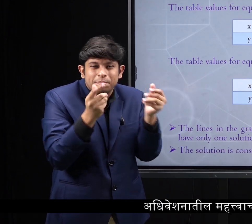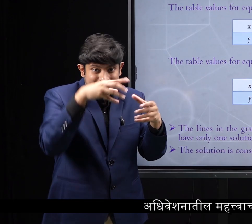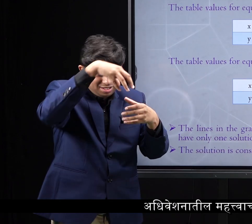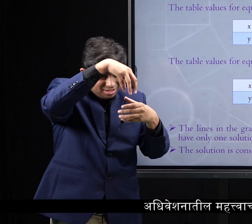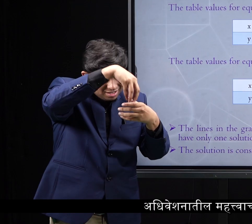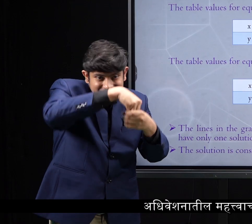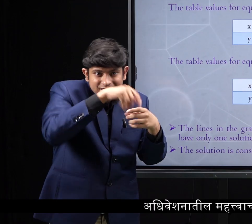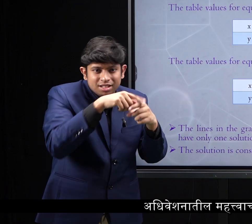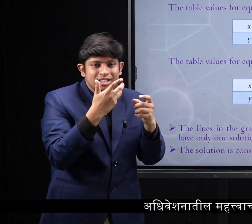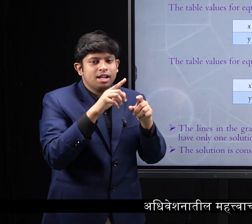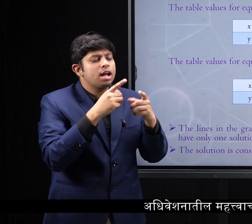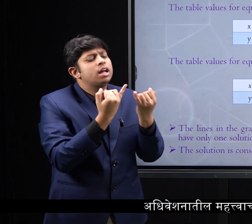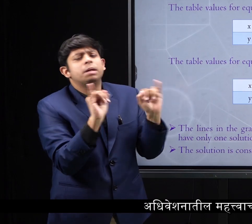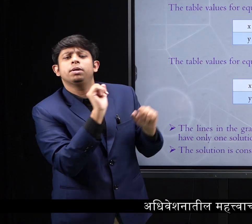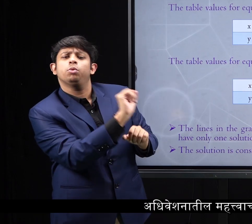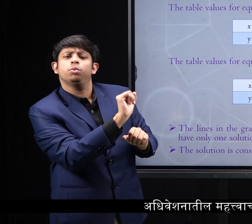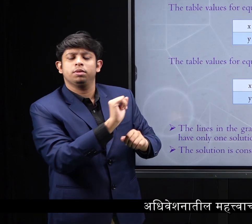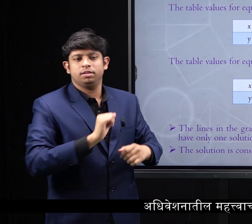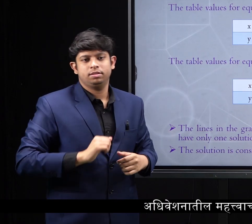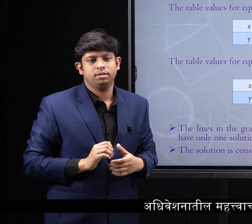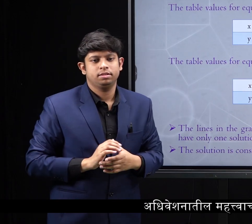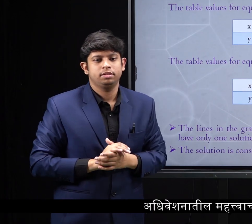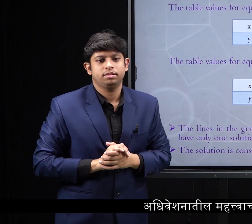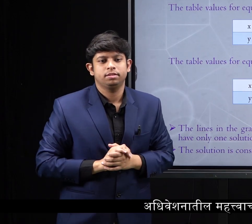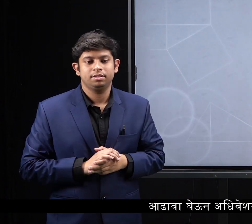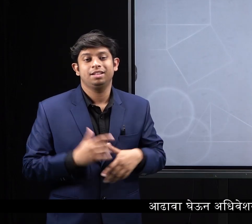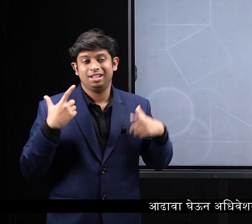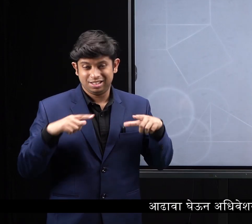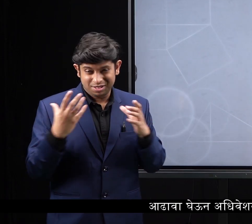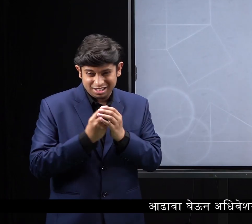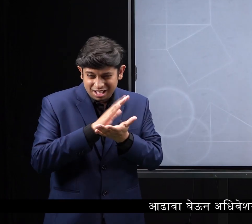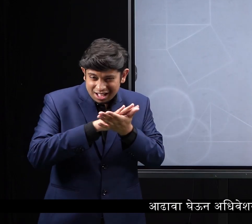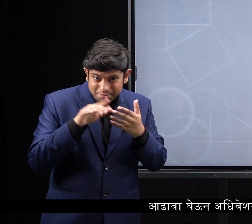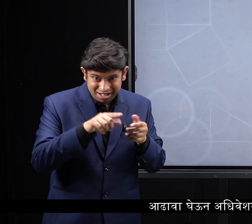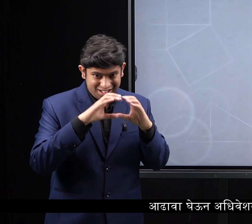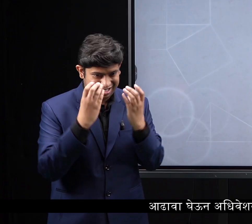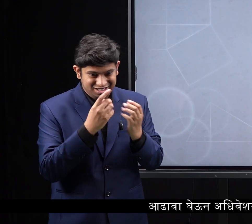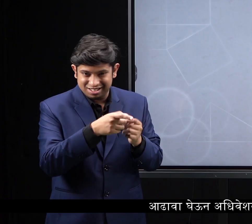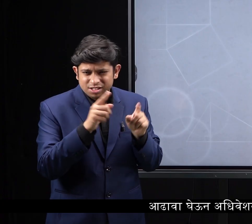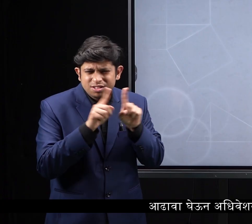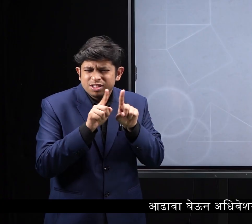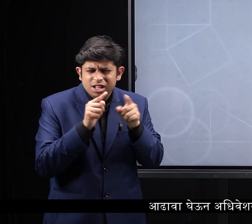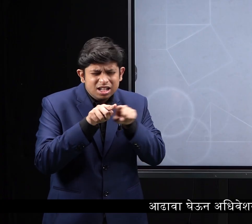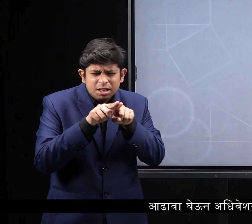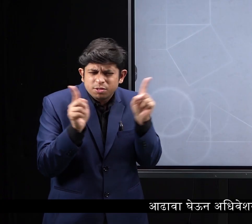अधिवेशनातील महत्त्वाच्या मुद्द्यांच्या थोडक्यात आढावा घेऊन अधिवेशनाचा समारोप करूया.